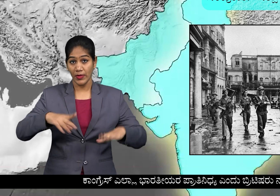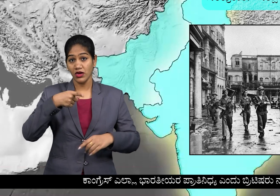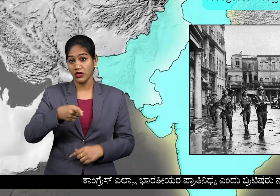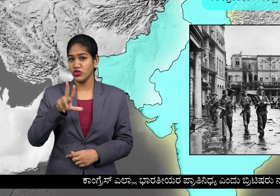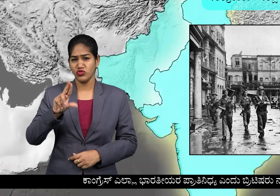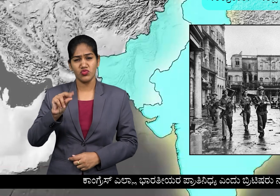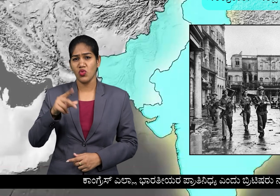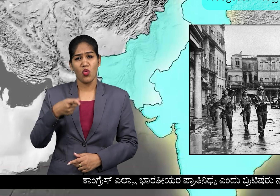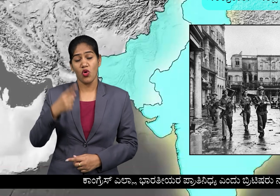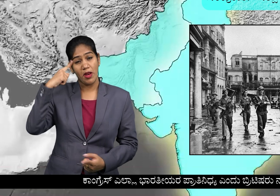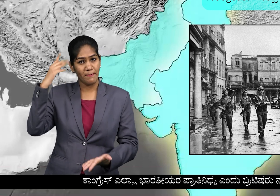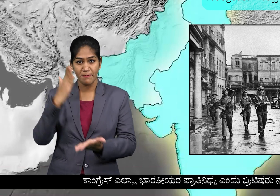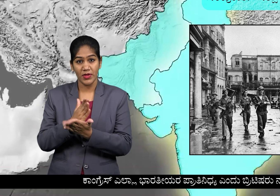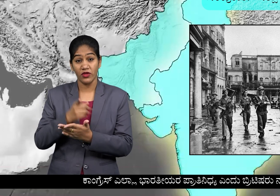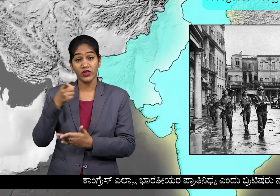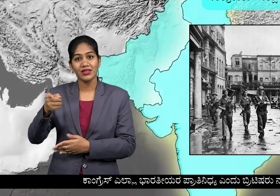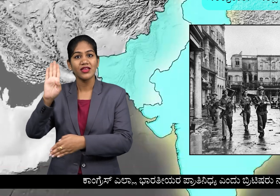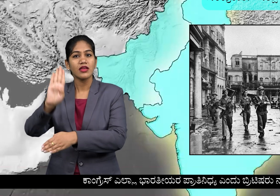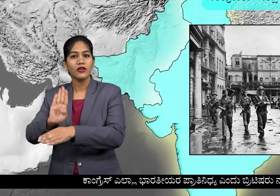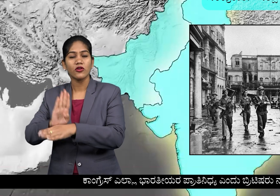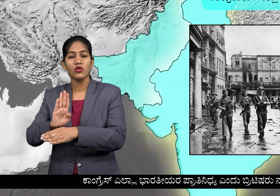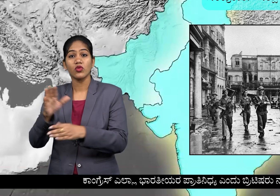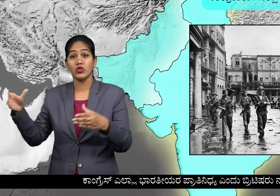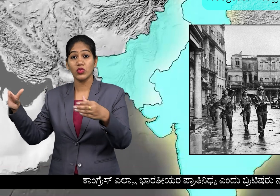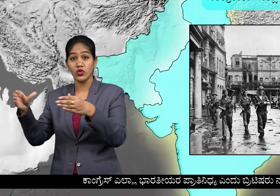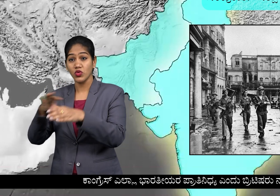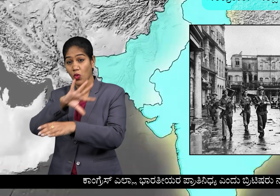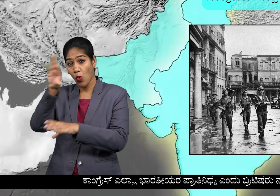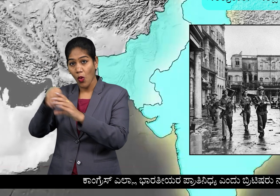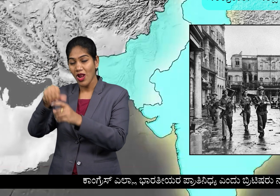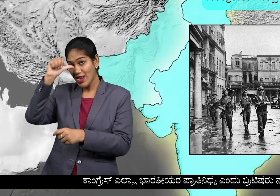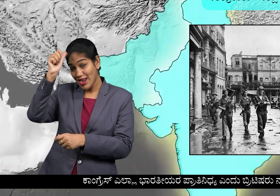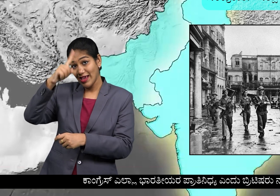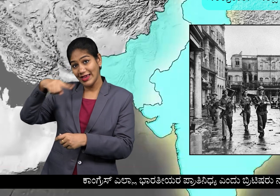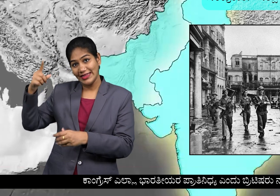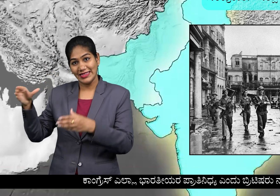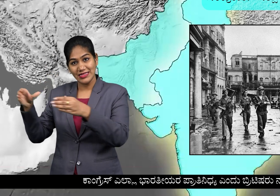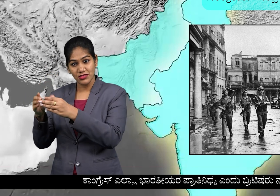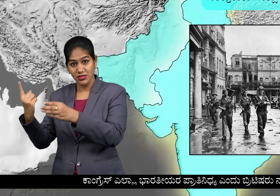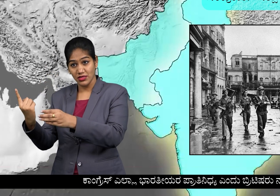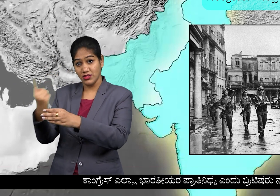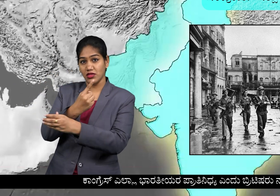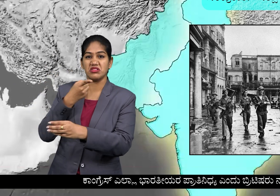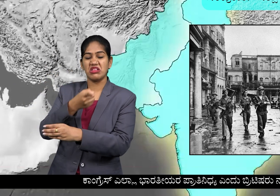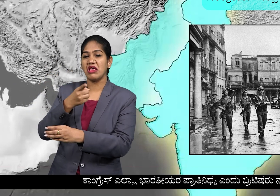ಕಾಂಗ್ರೆಸ್ ಎಲ್ಲ ಭಾರತೀಯರ ಪ್ರತಿನಿಧಿತ್ಯ ಎಂದು ಬ್ರಿಟಿಷರು ನಂಬಲಿಲ್ಲ.